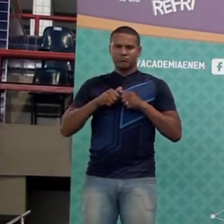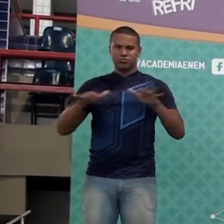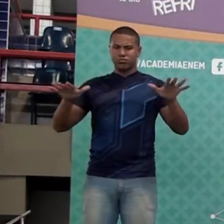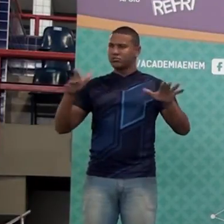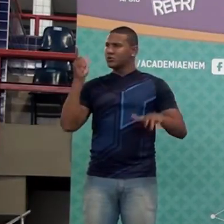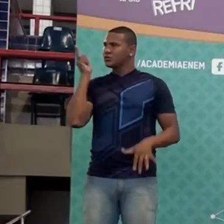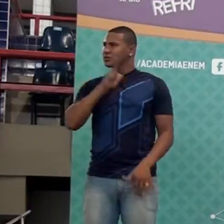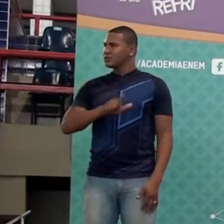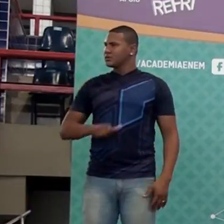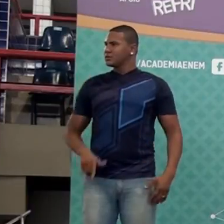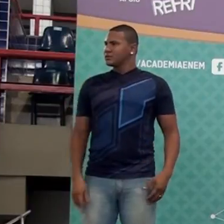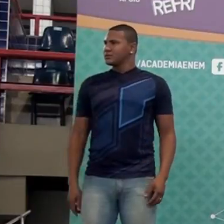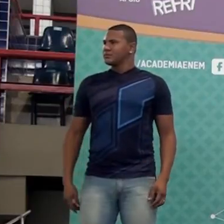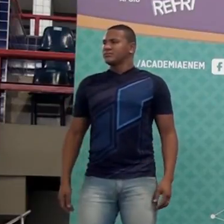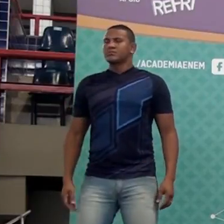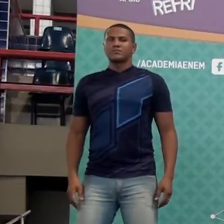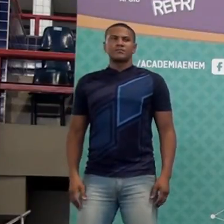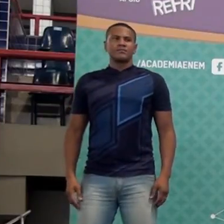tá?